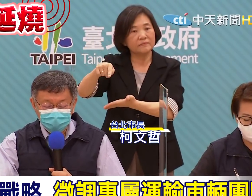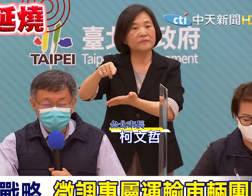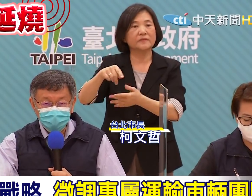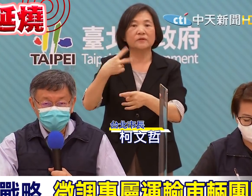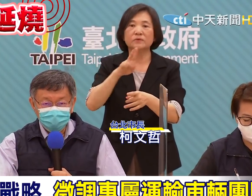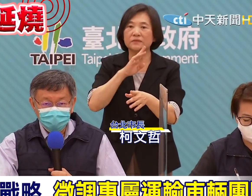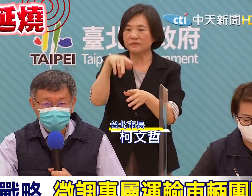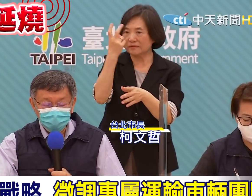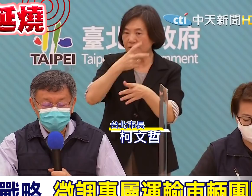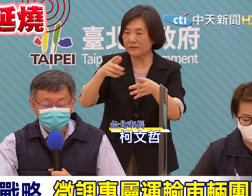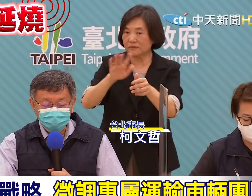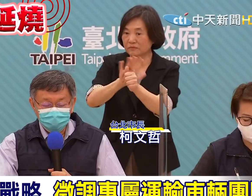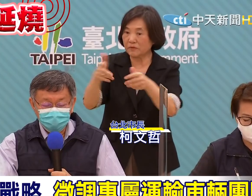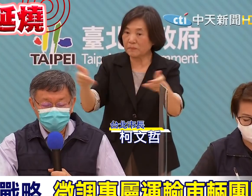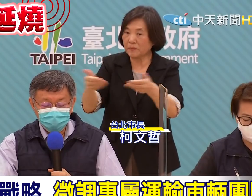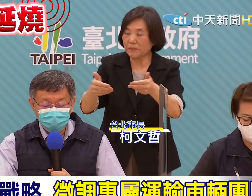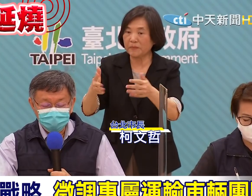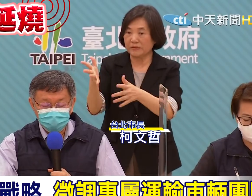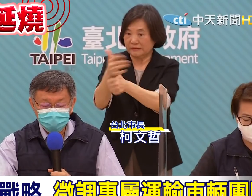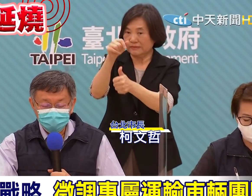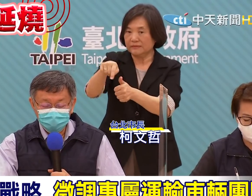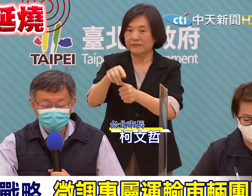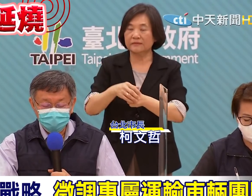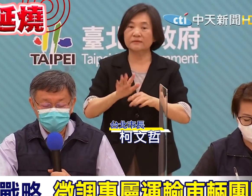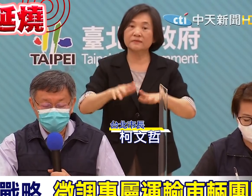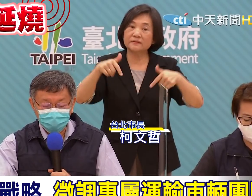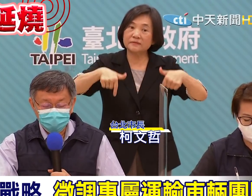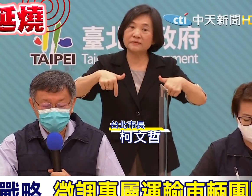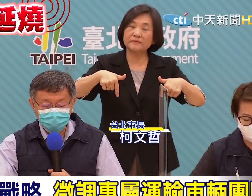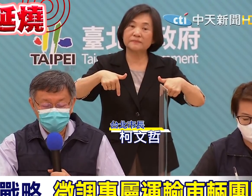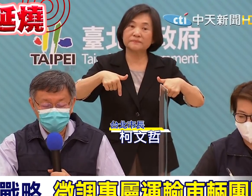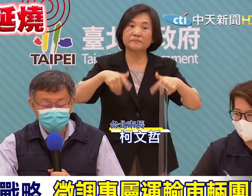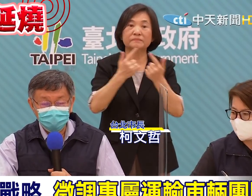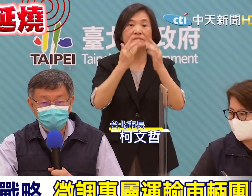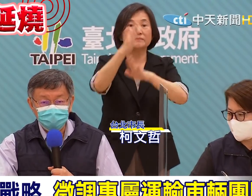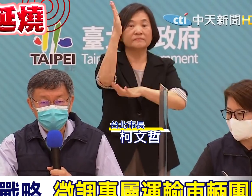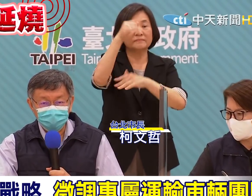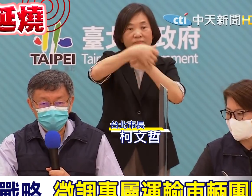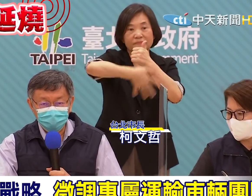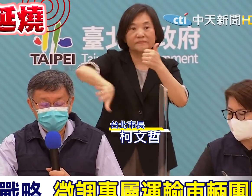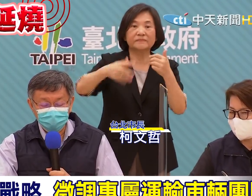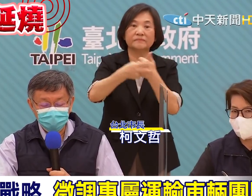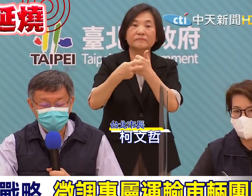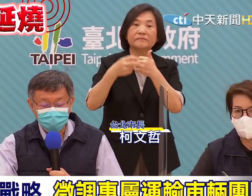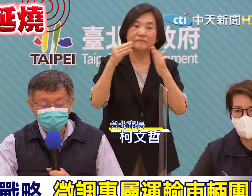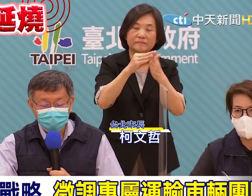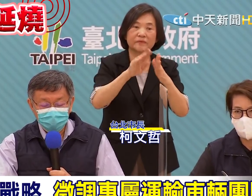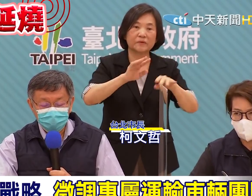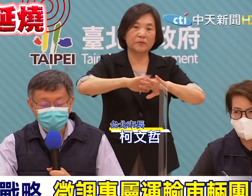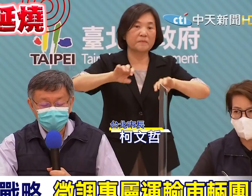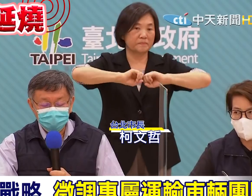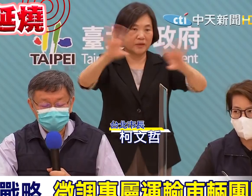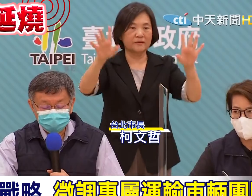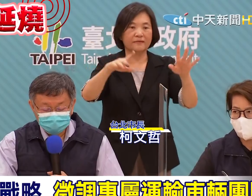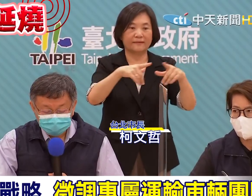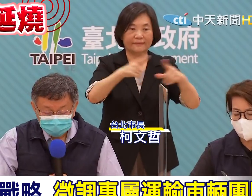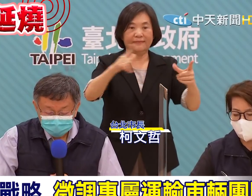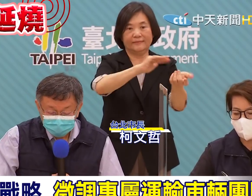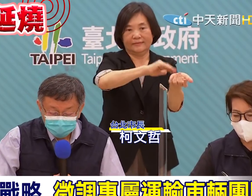那在今天这下午之前呢，台北市政府卫生局会把这个行政命令下达我们台北市的大医